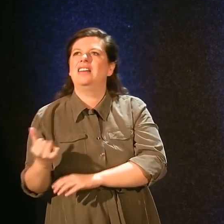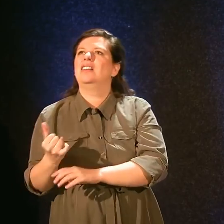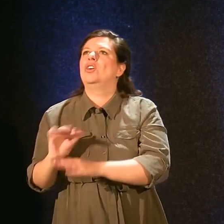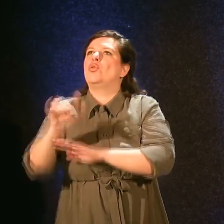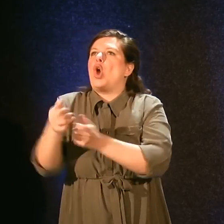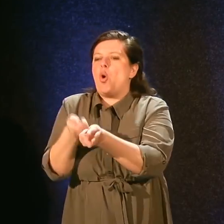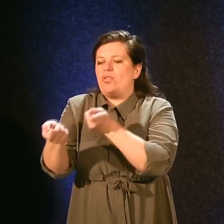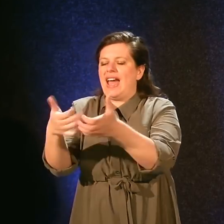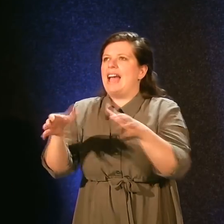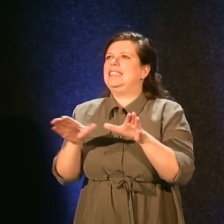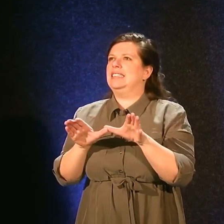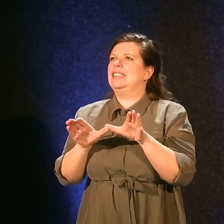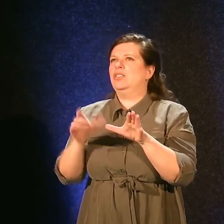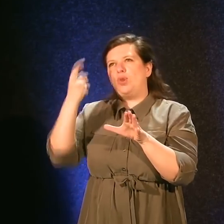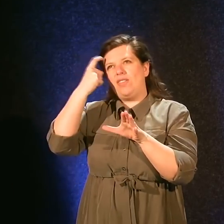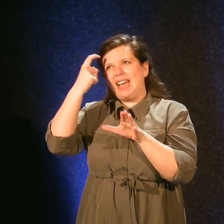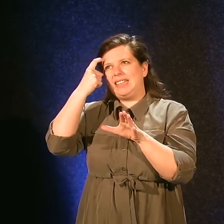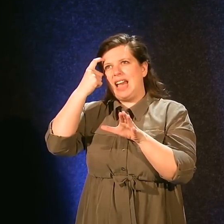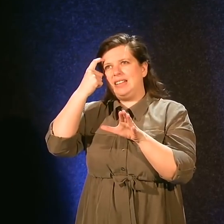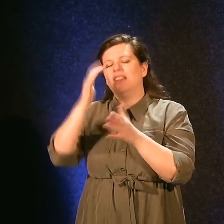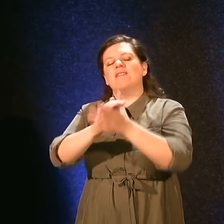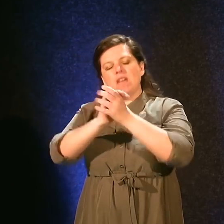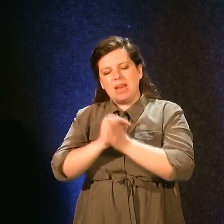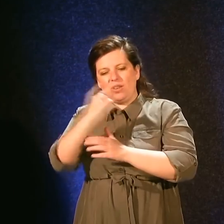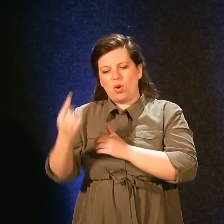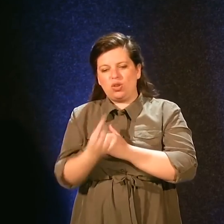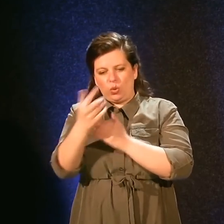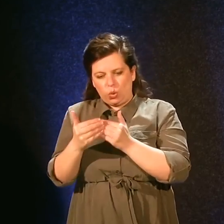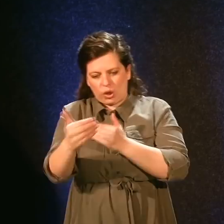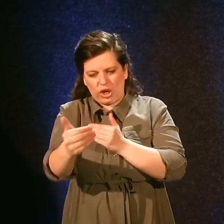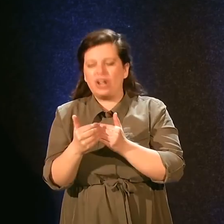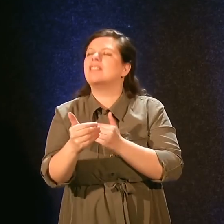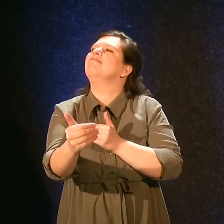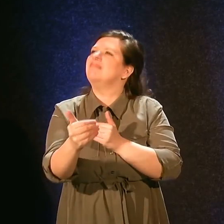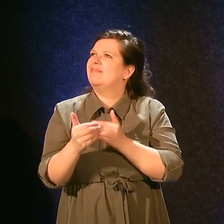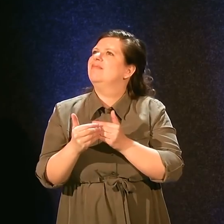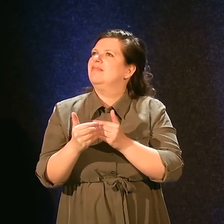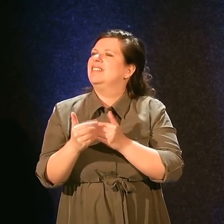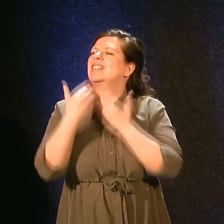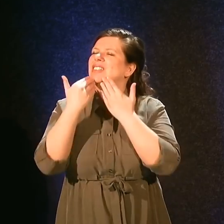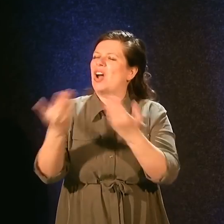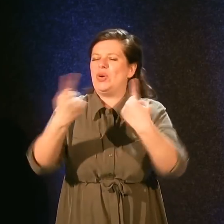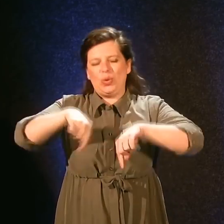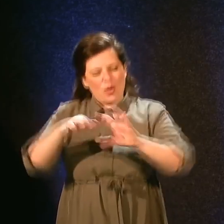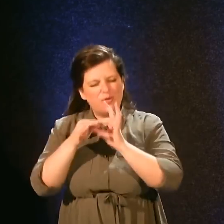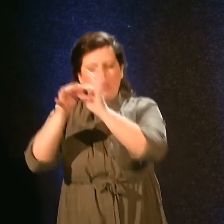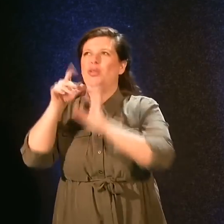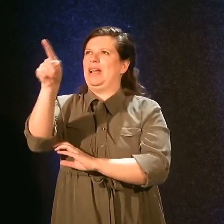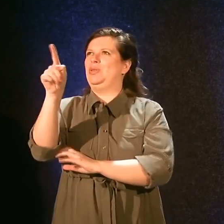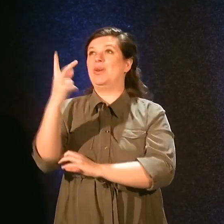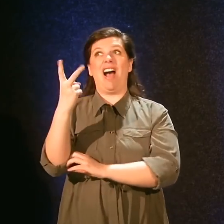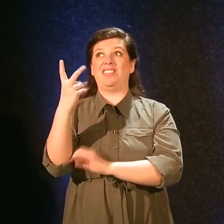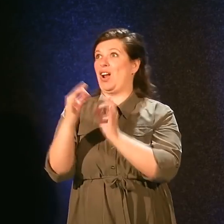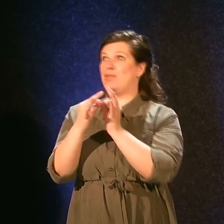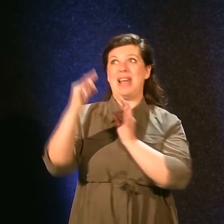Heer, we bidden voor het uur wat voor ons ligt. Dank dat we ons mogen verbonden weten met u. Geen anderhalve meter